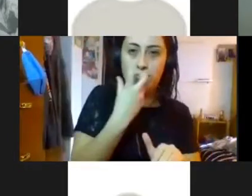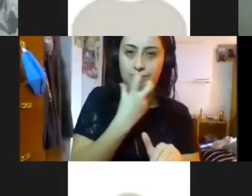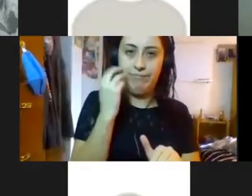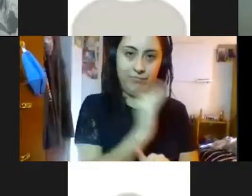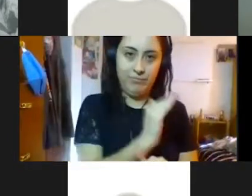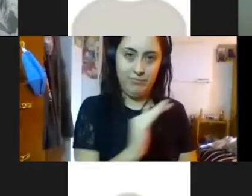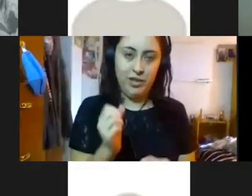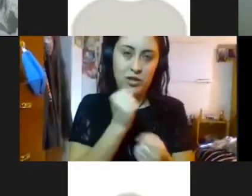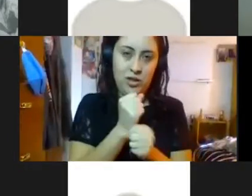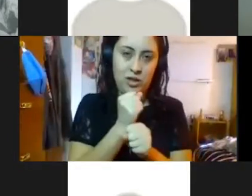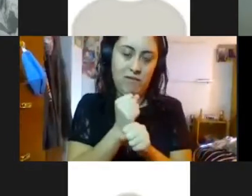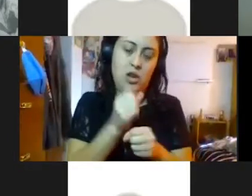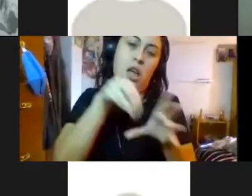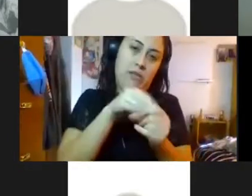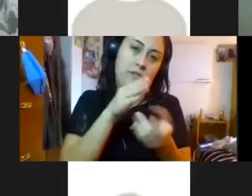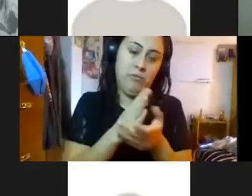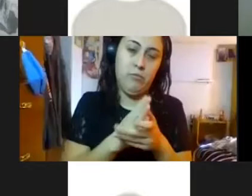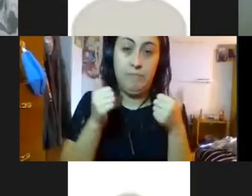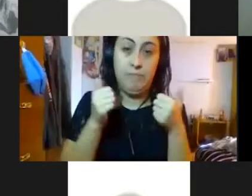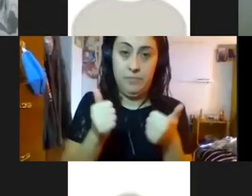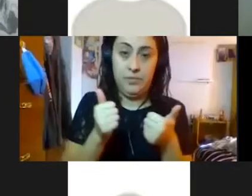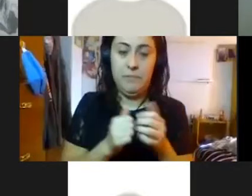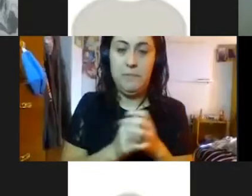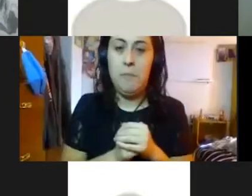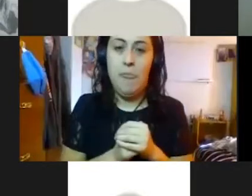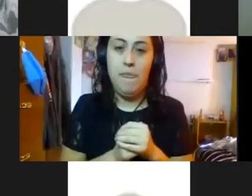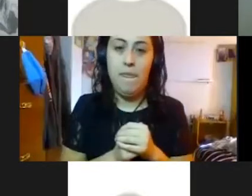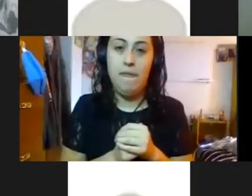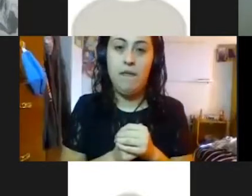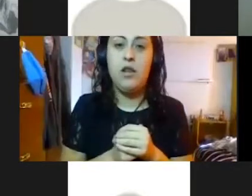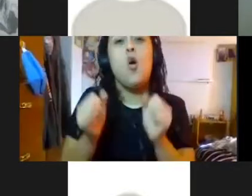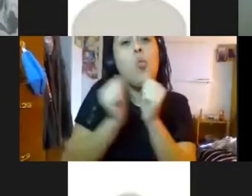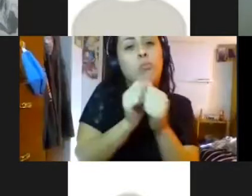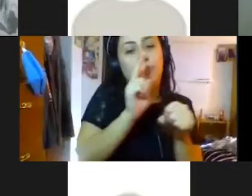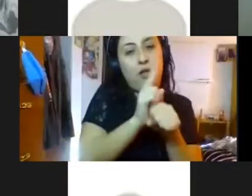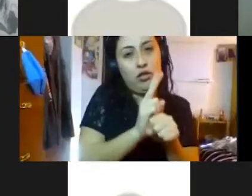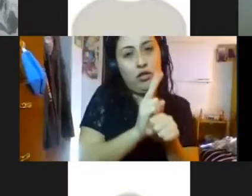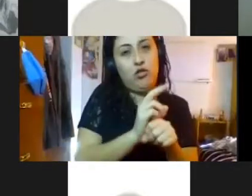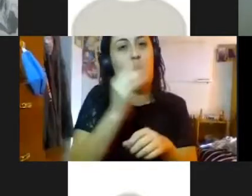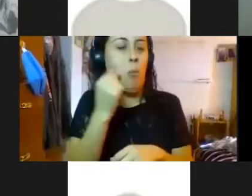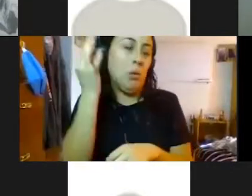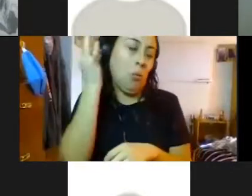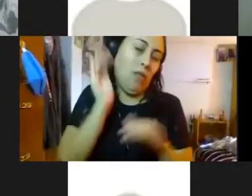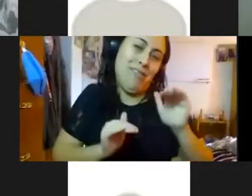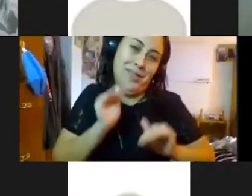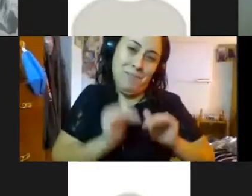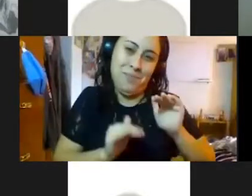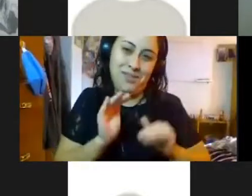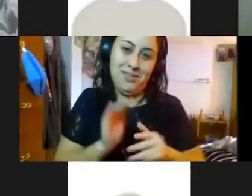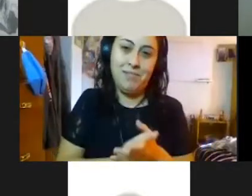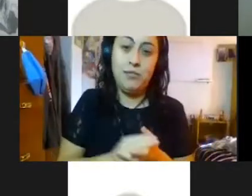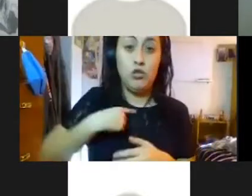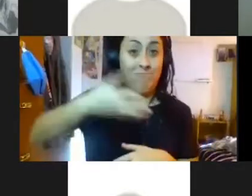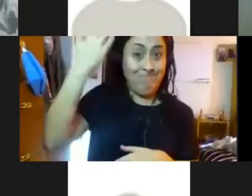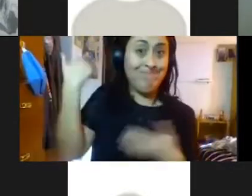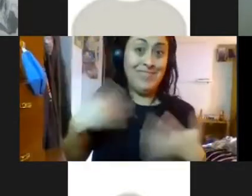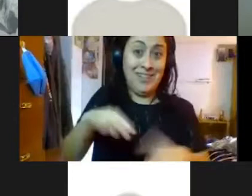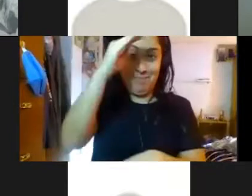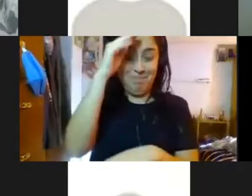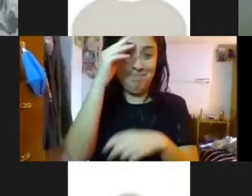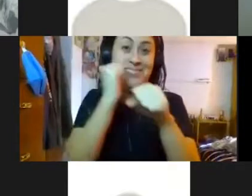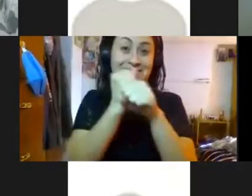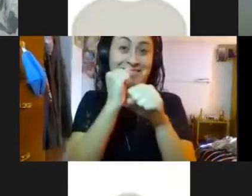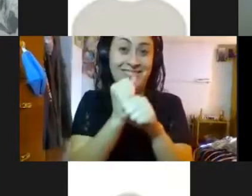trabajo colaborativo con la docente o el docente. Tuve la oportunidad de trabajar con varios colegas varones a propósito